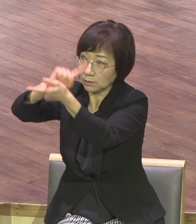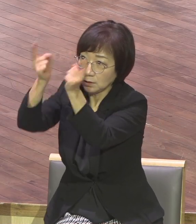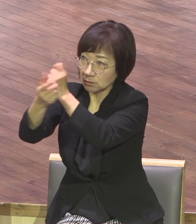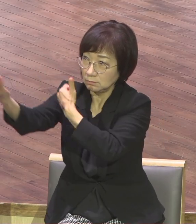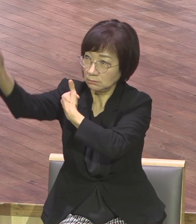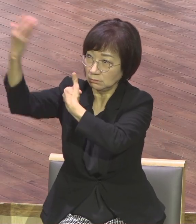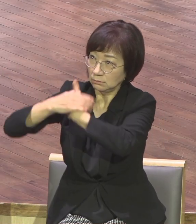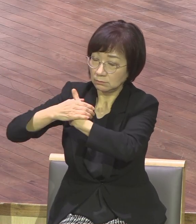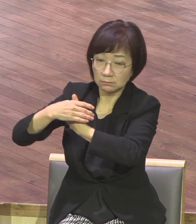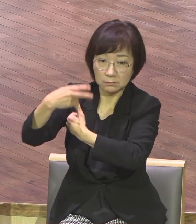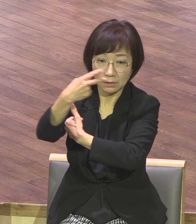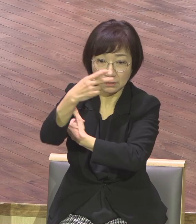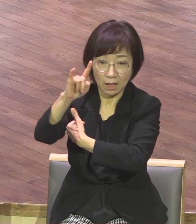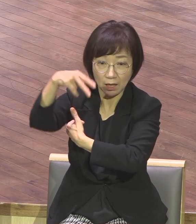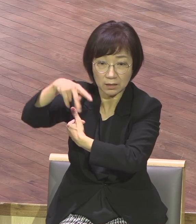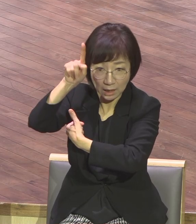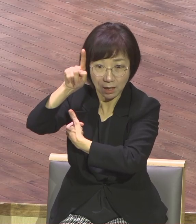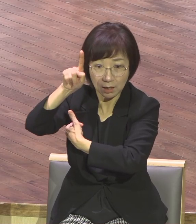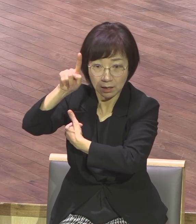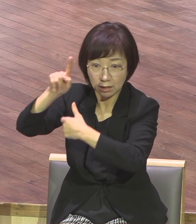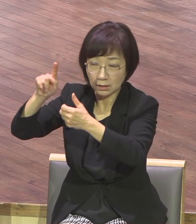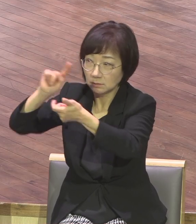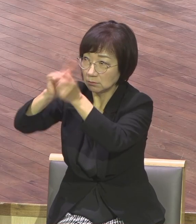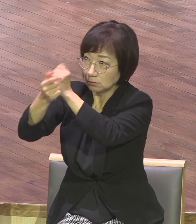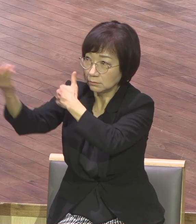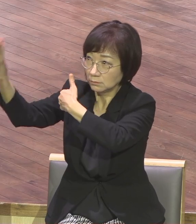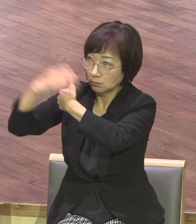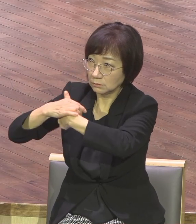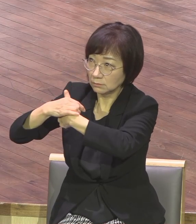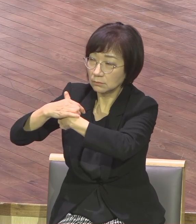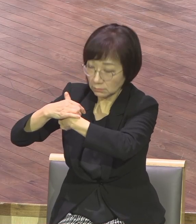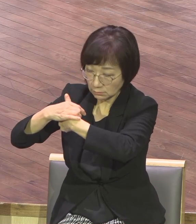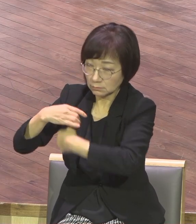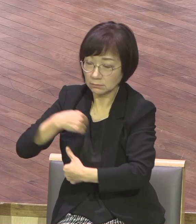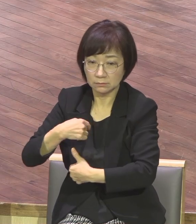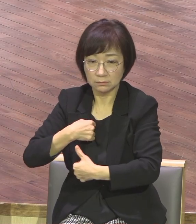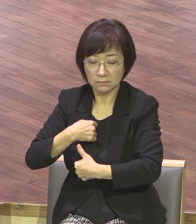정체성. 하나님의 나를 위하여 보내신 받은 나는 대사다.